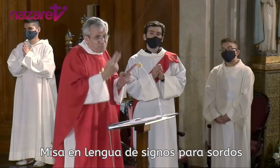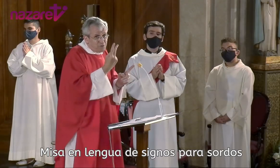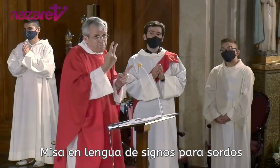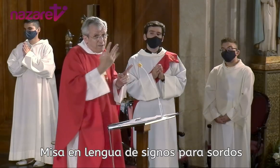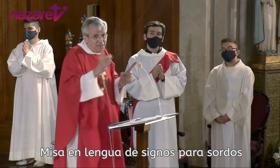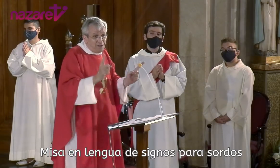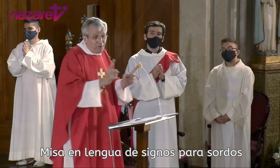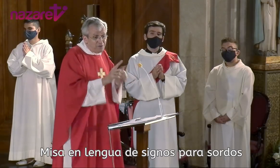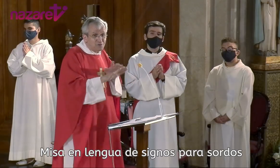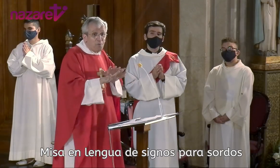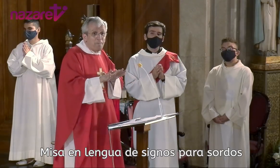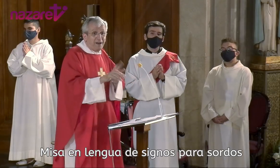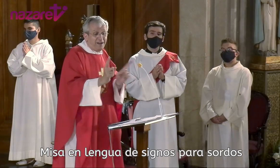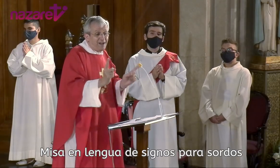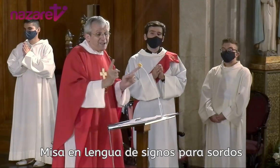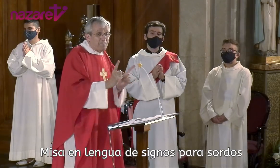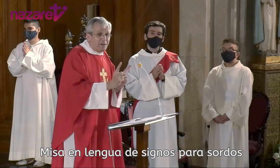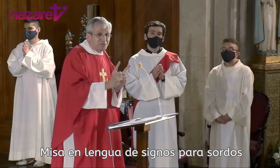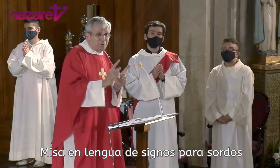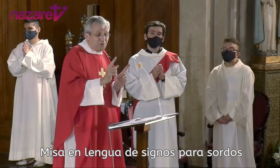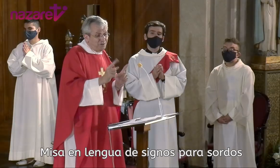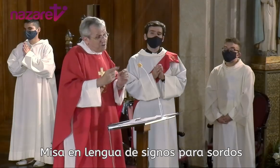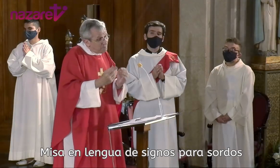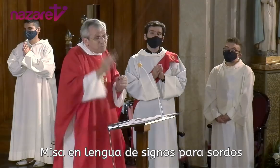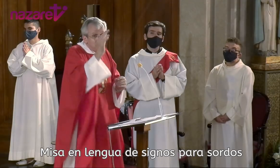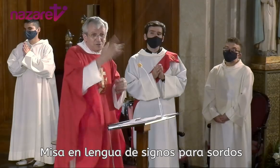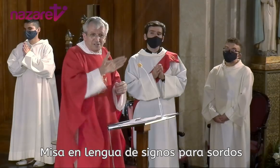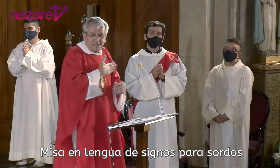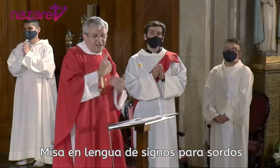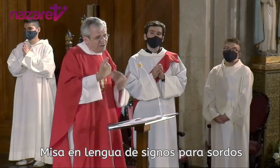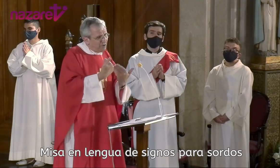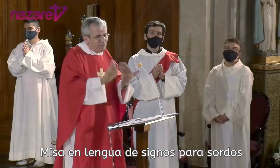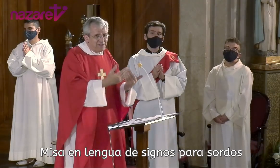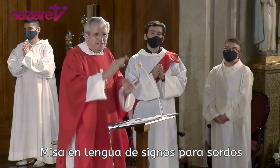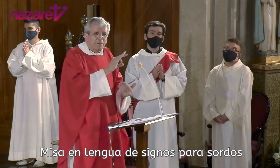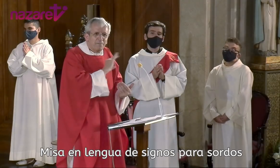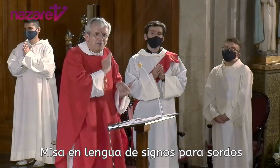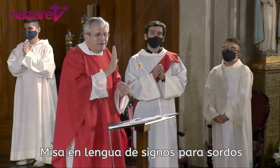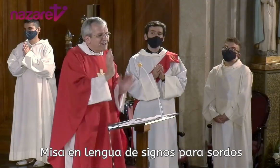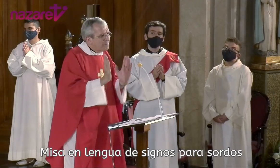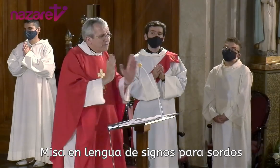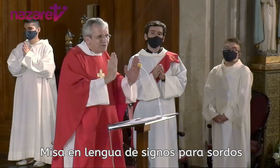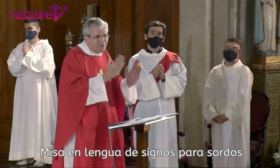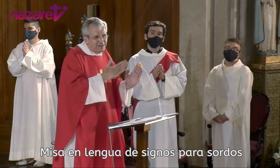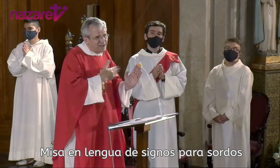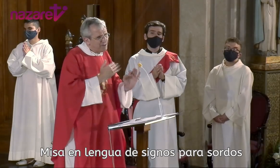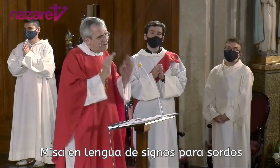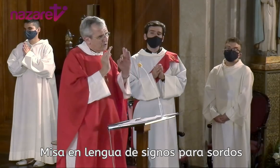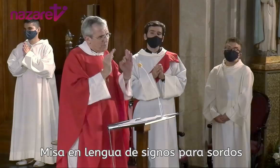pues 25 años. Un peregrinaje más corto, Dios ya concede ese premio en el momento en que ve